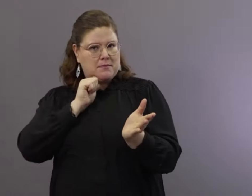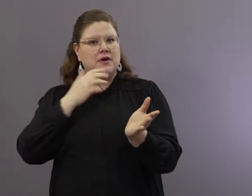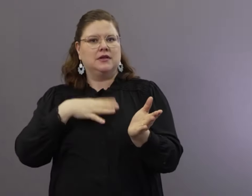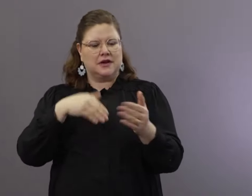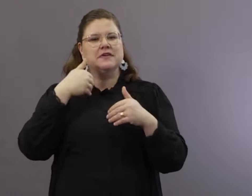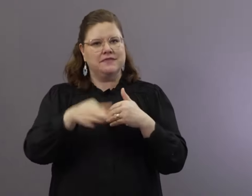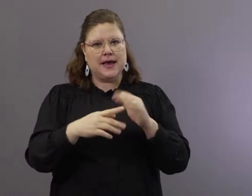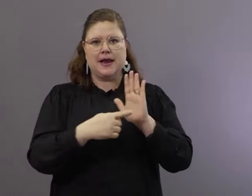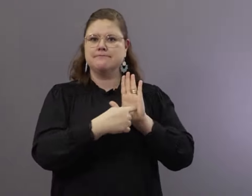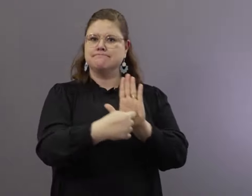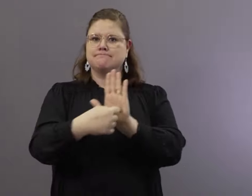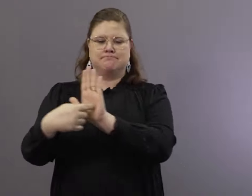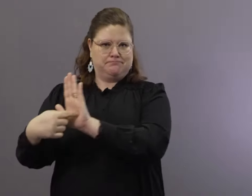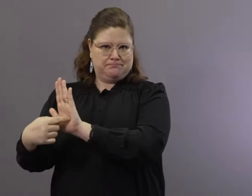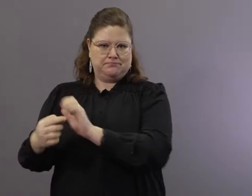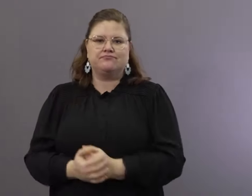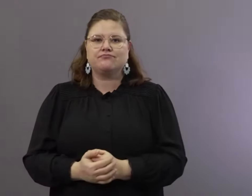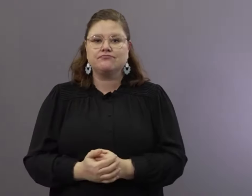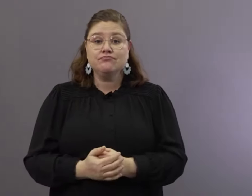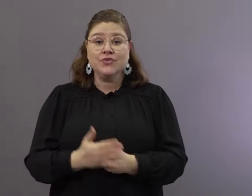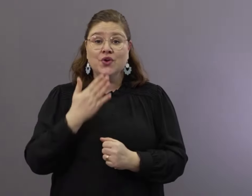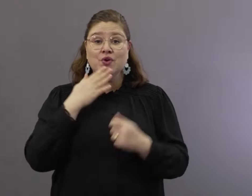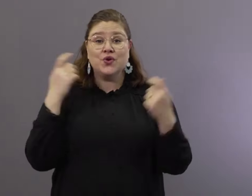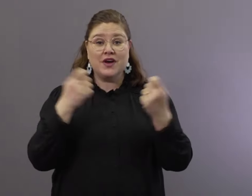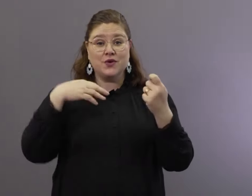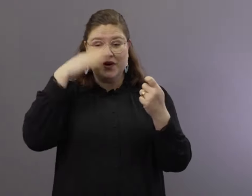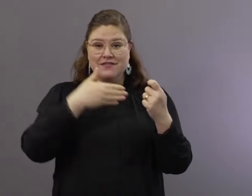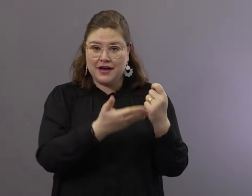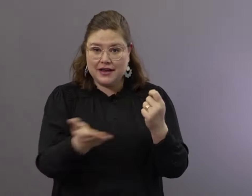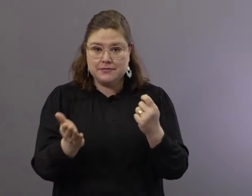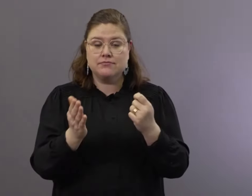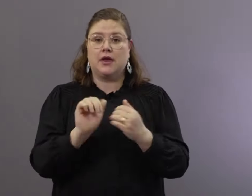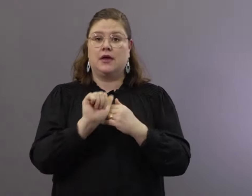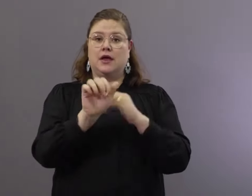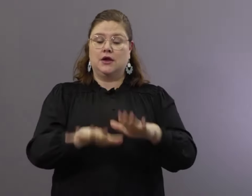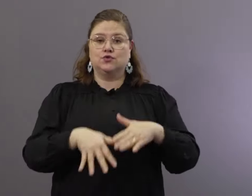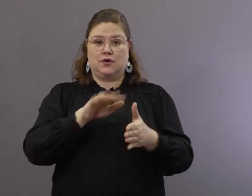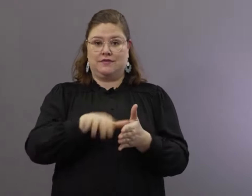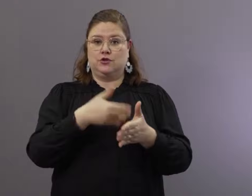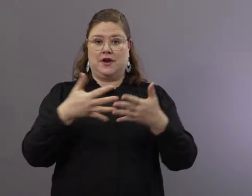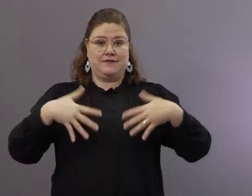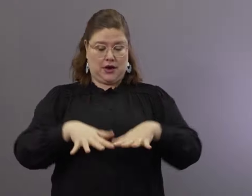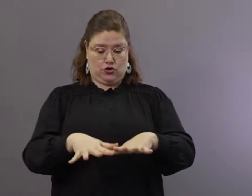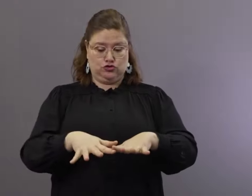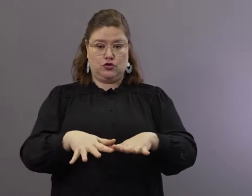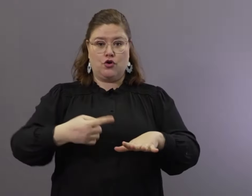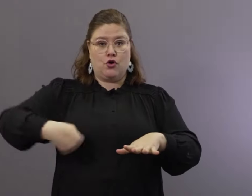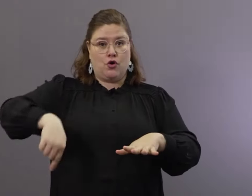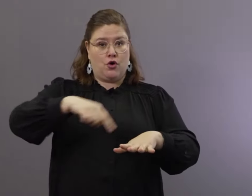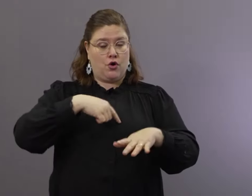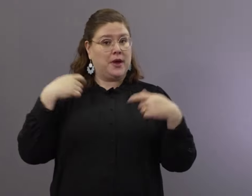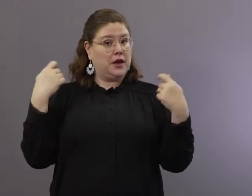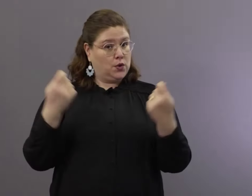Hyvä juhlaväki, eduskunnan viittomakielisten verkostomme juhlii myöskin tänä